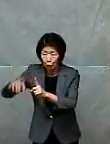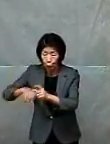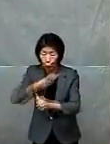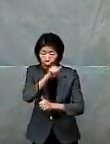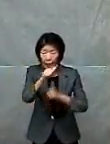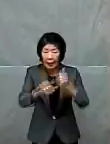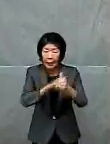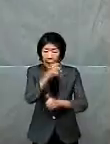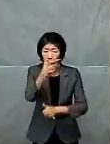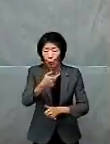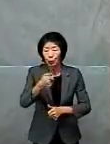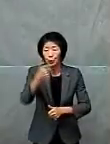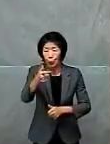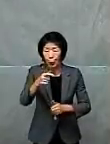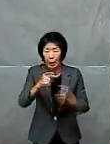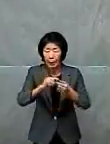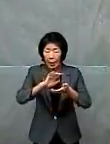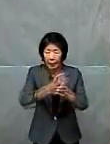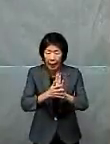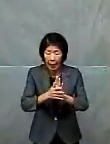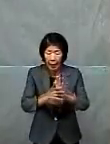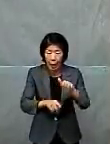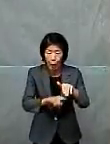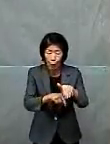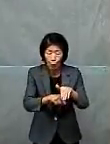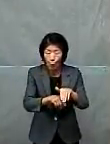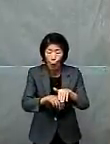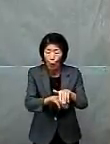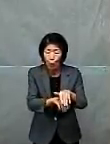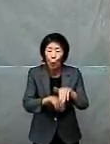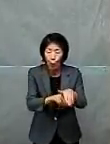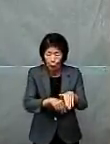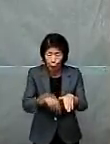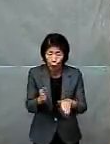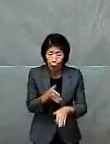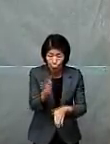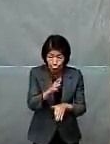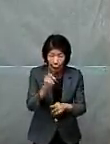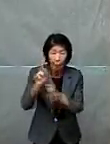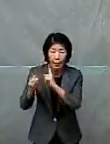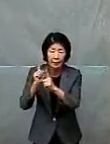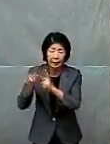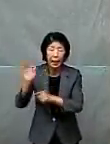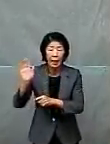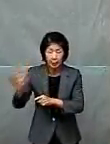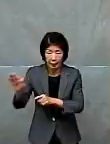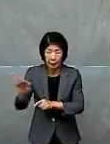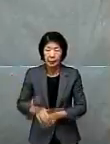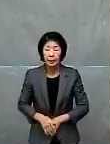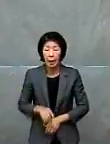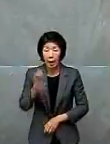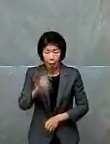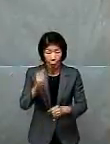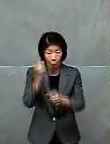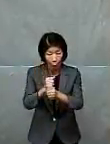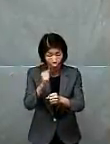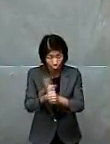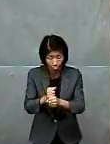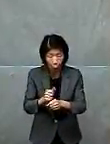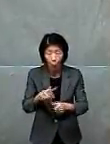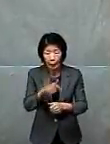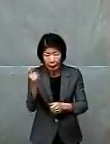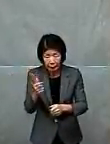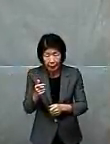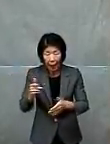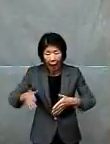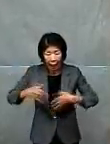66回山形県農林水産祭を開催いたします。木工品や旬